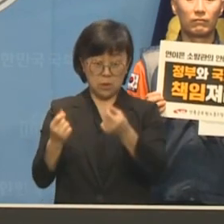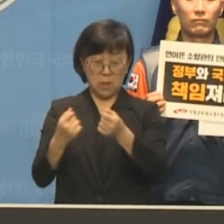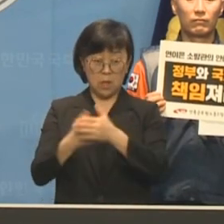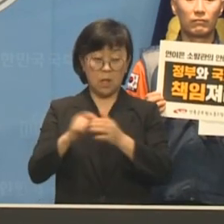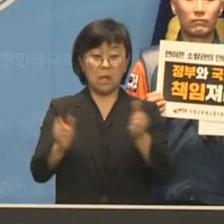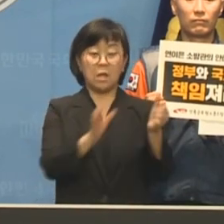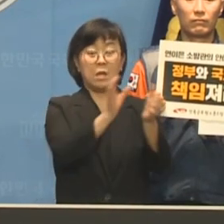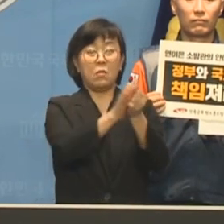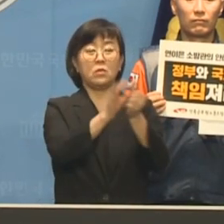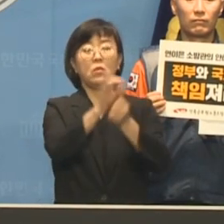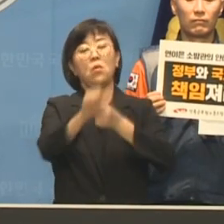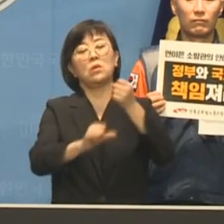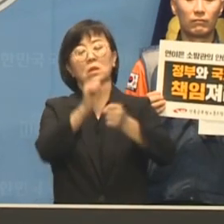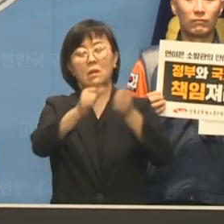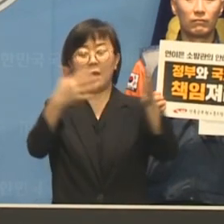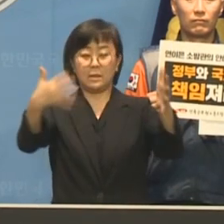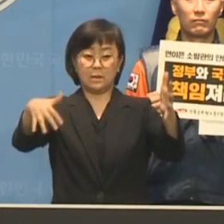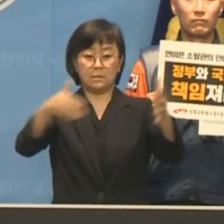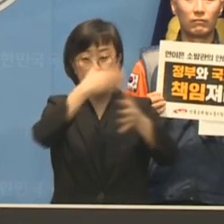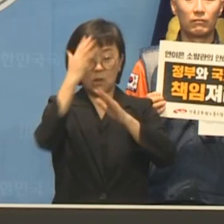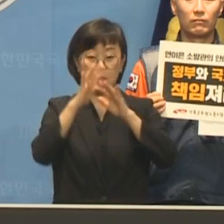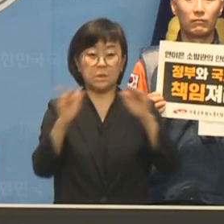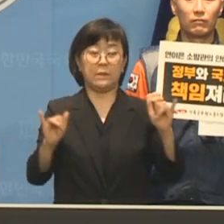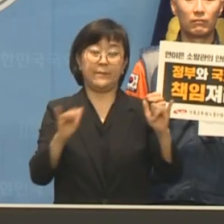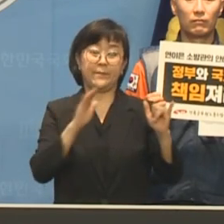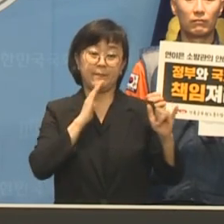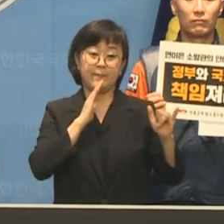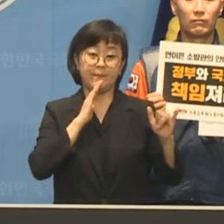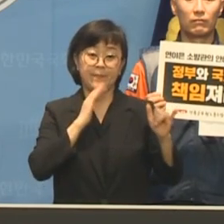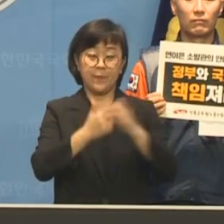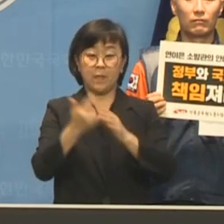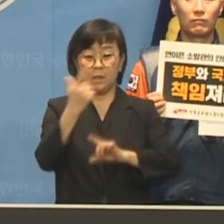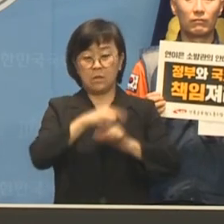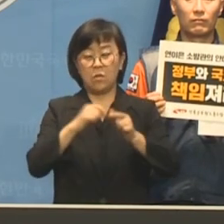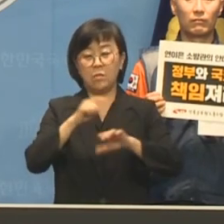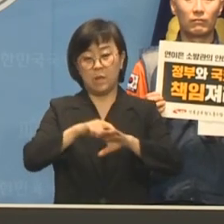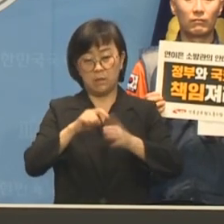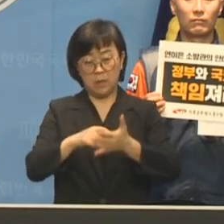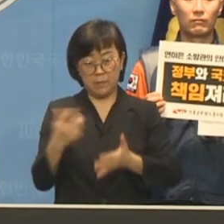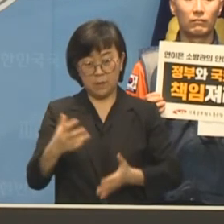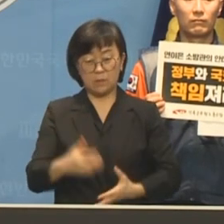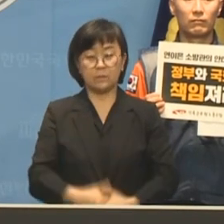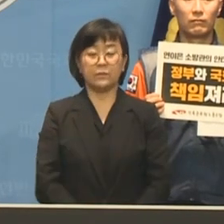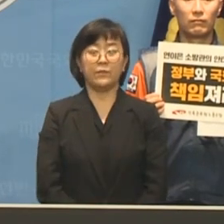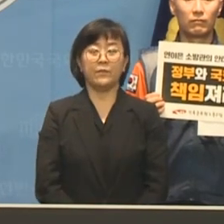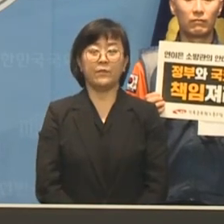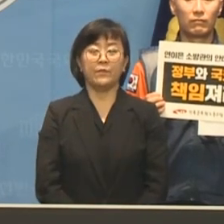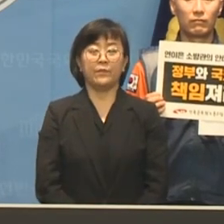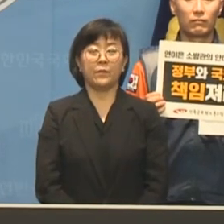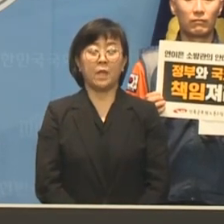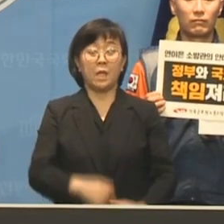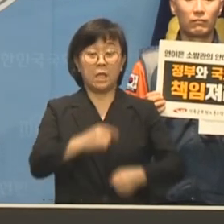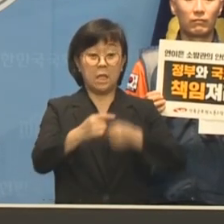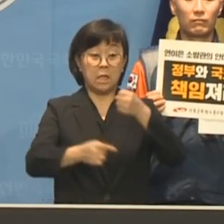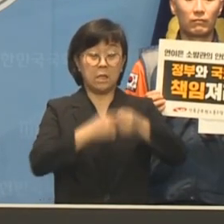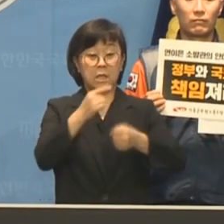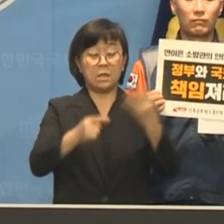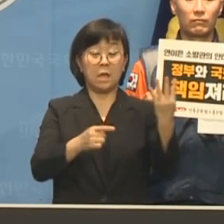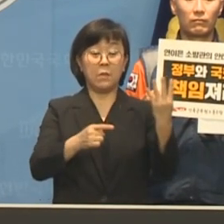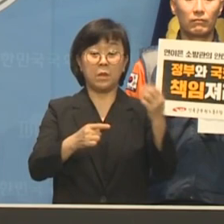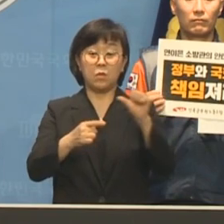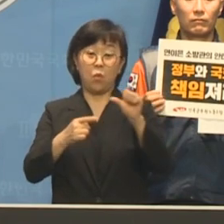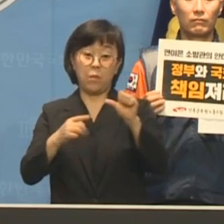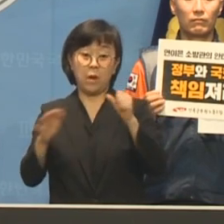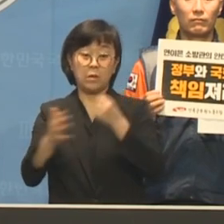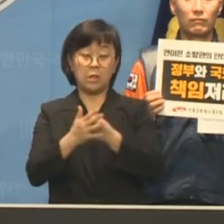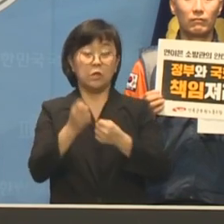임용된 지 5년도 채 안 된 젊은 소방관들이기에 더욱 가슴이 찢어집니다. 1년에 4, 5명,